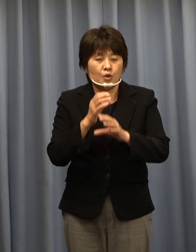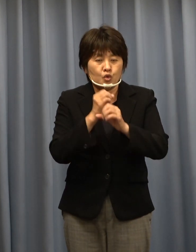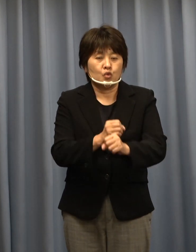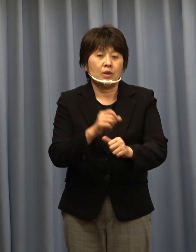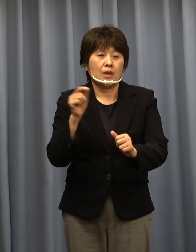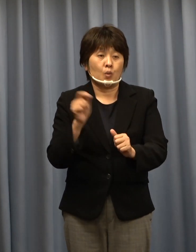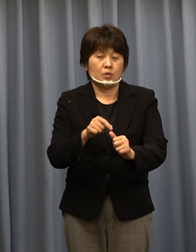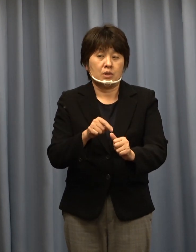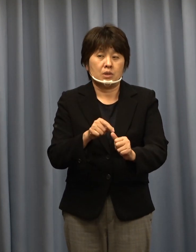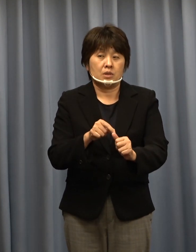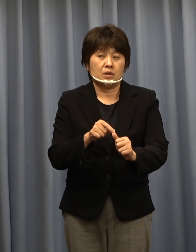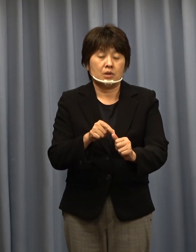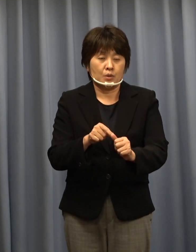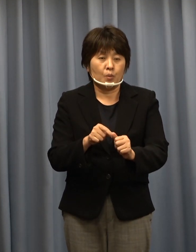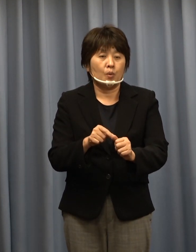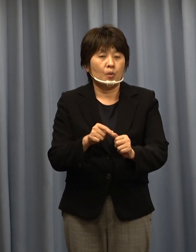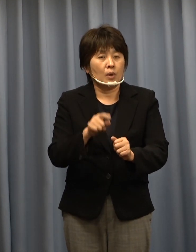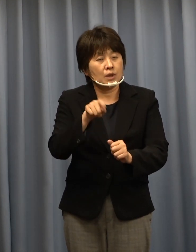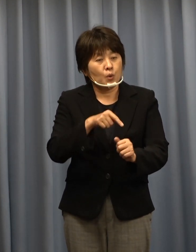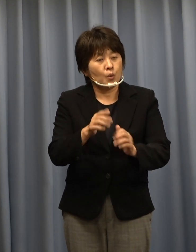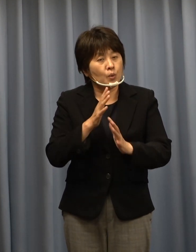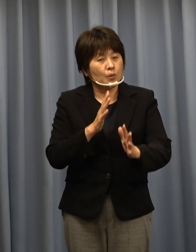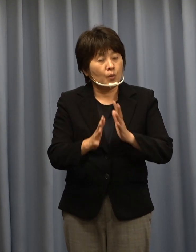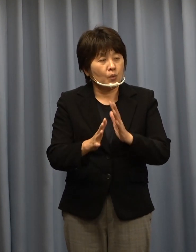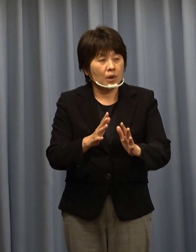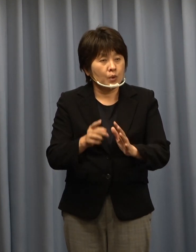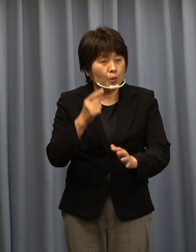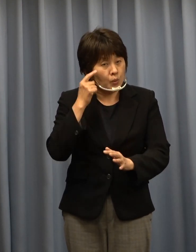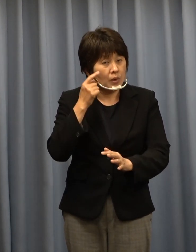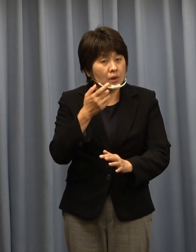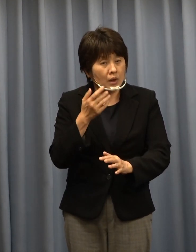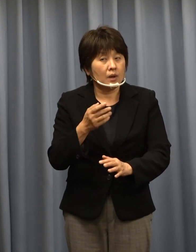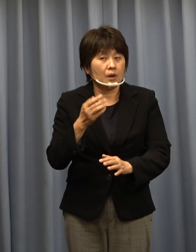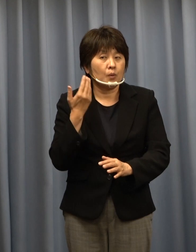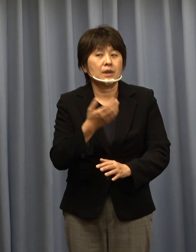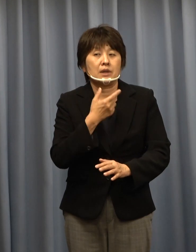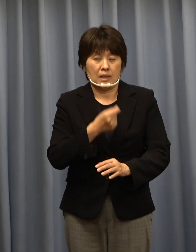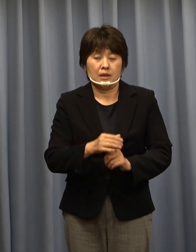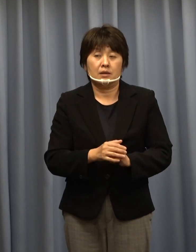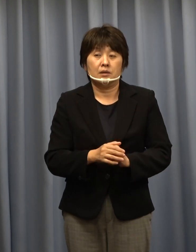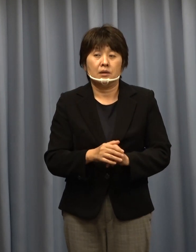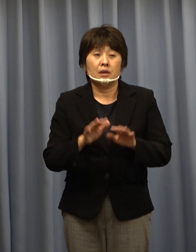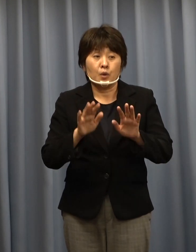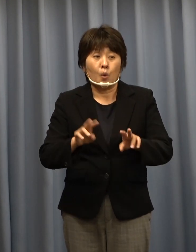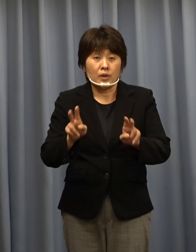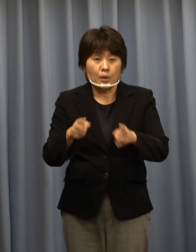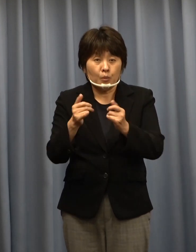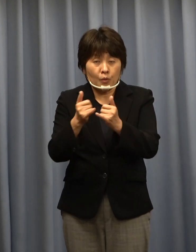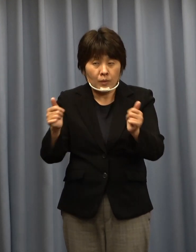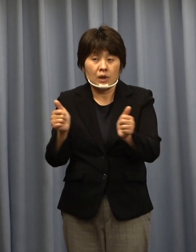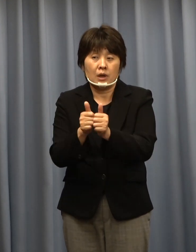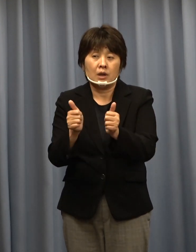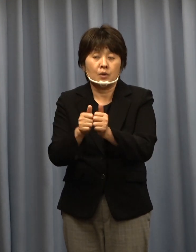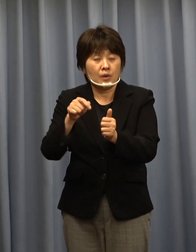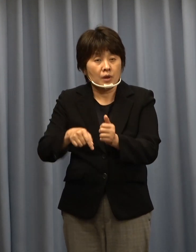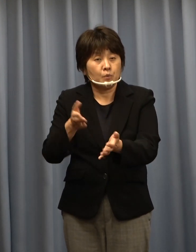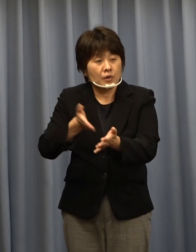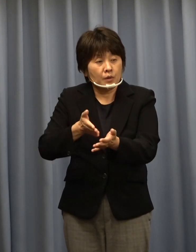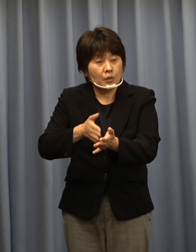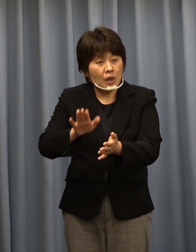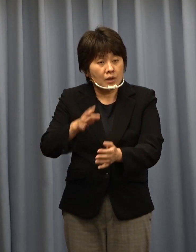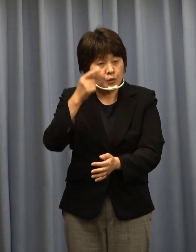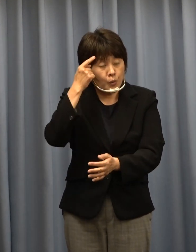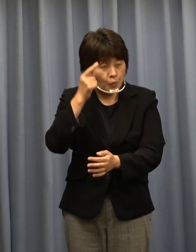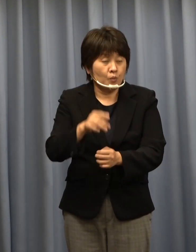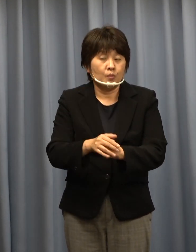用中の人手について、知事の認識を改めてお聞きしたいということと、今日多分専門家会合でその点説明があったのではないかと思